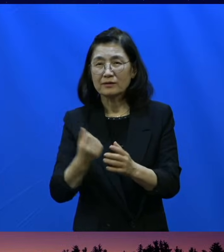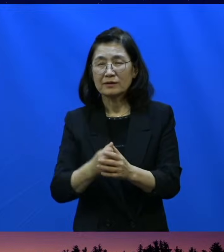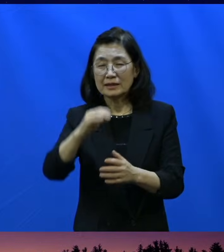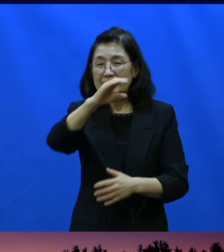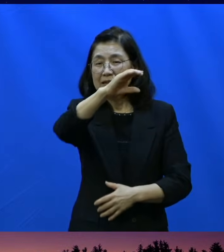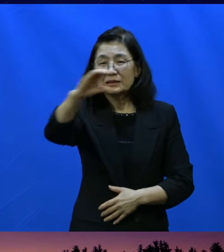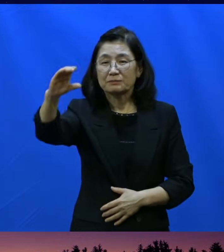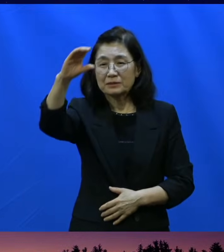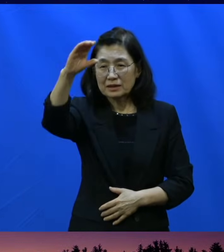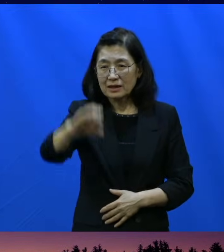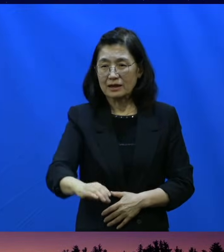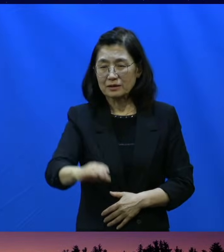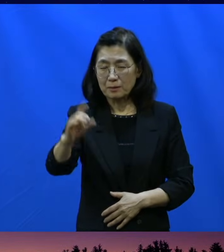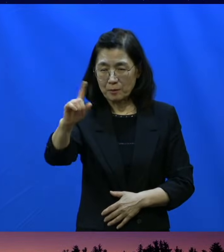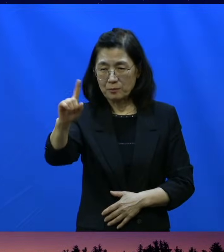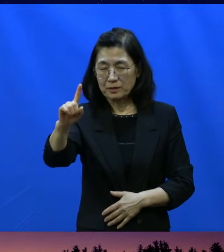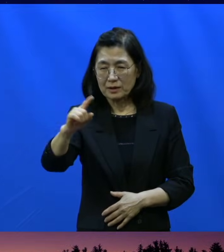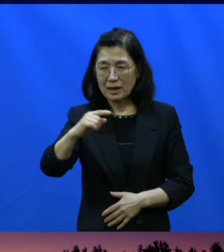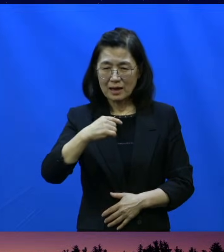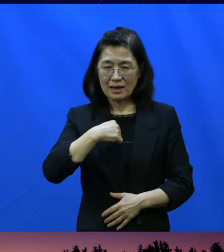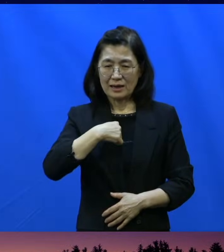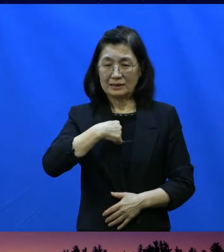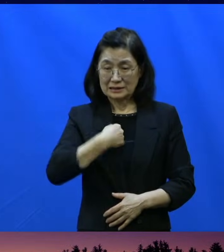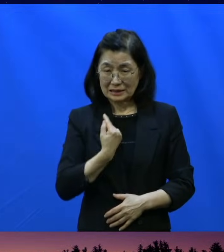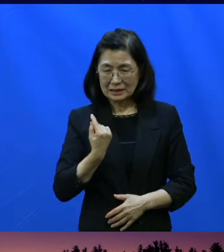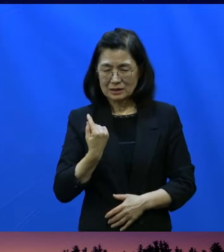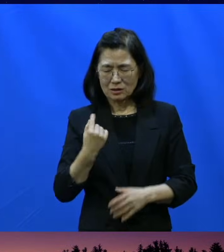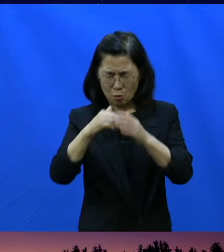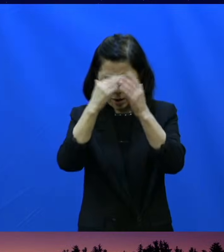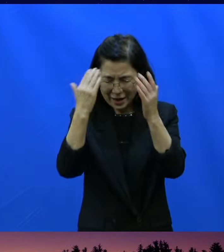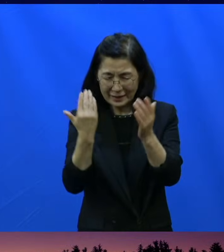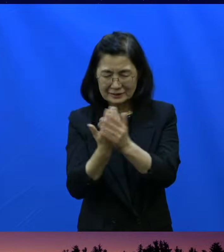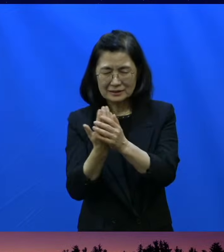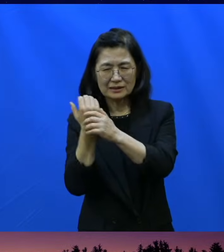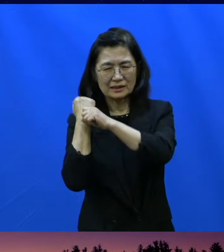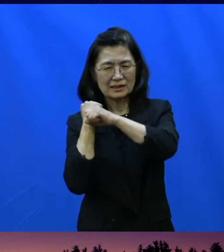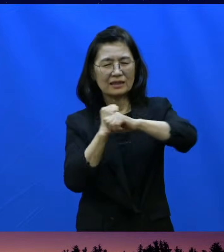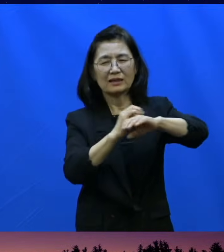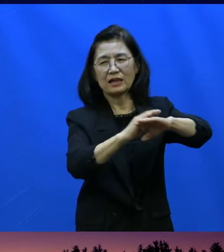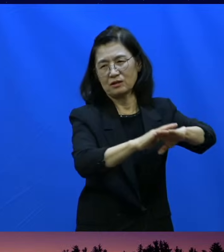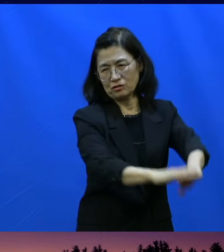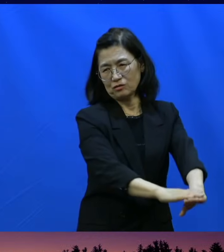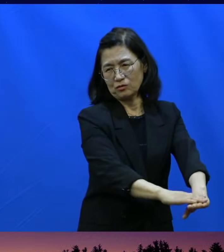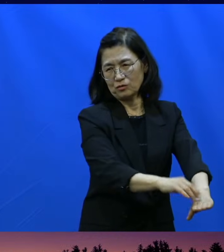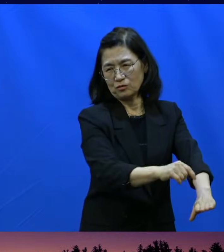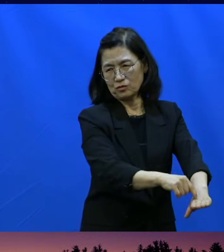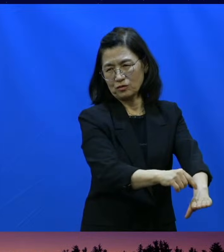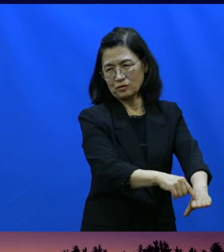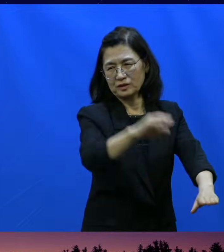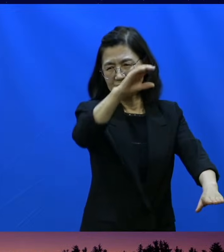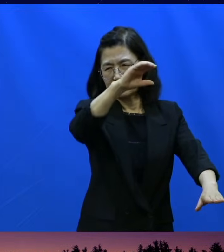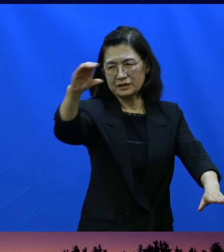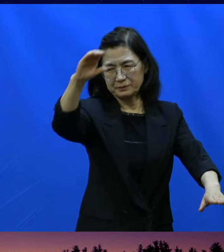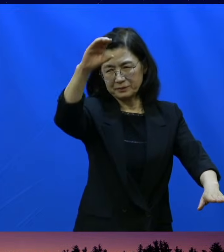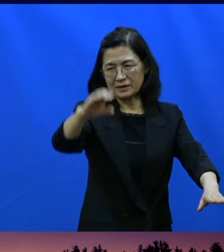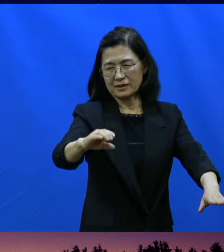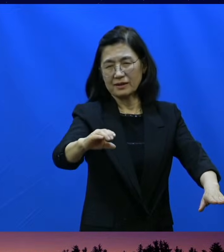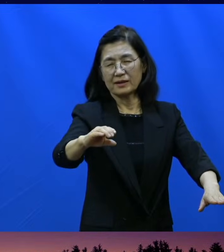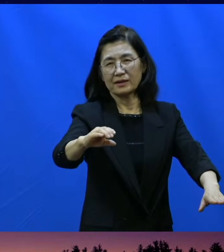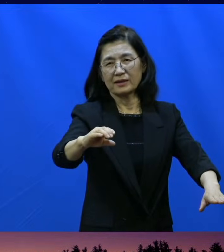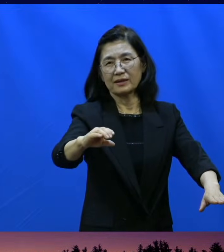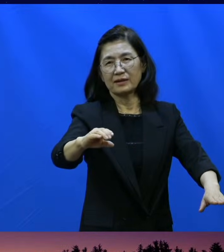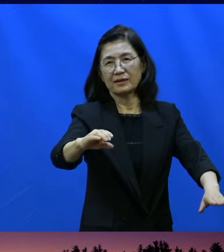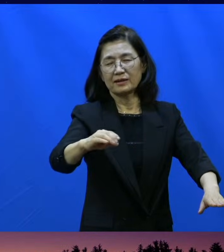십자가는 뭐예요, 여러분? 완전히 자신을 내려놓는 시간. 여러분, 우리의 신앙의 모델은 십자가잖아요, 그죠?